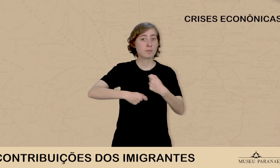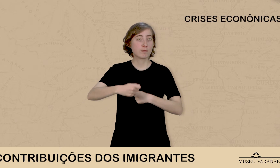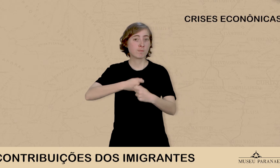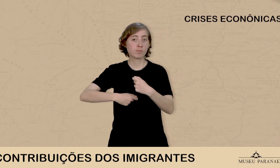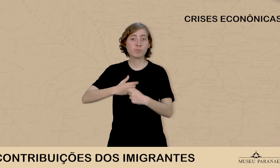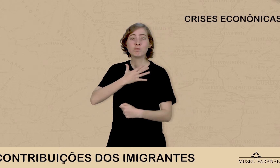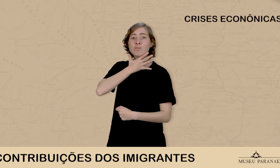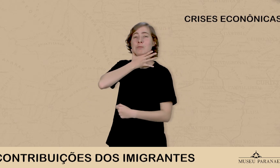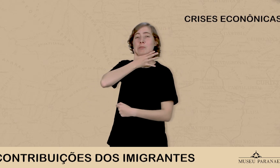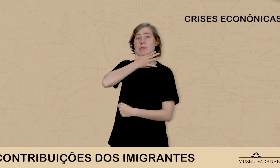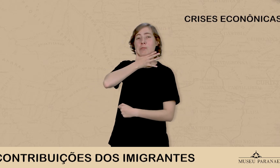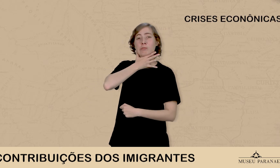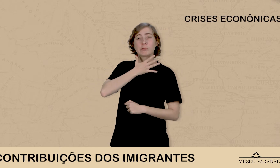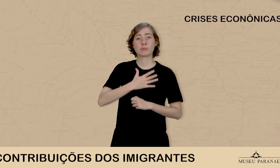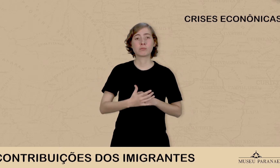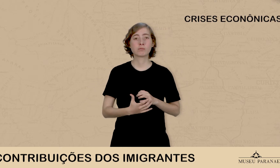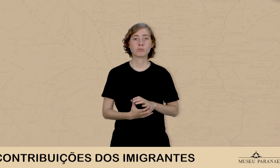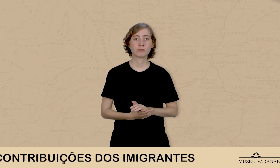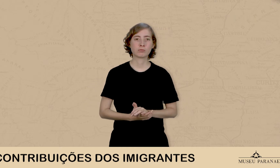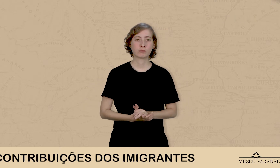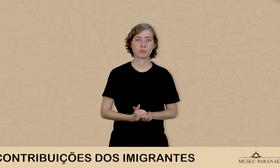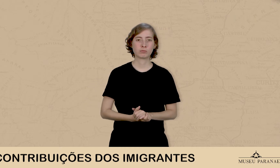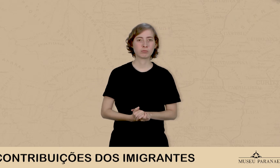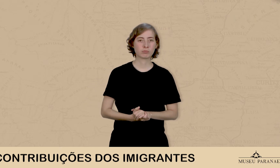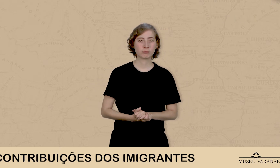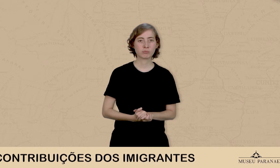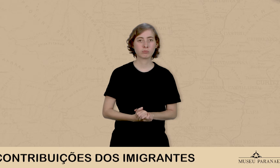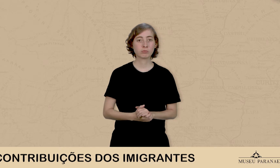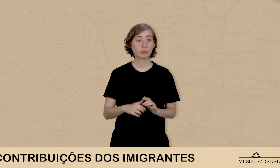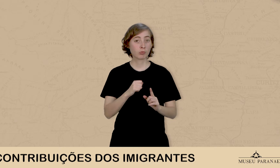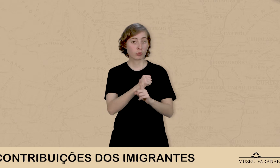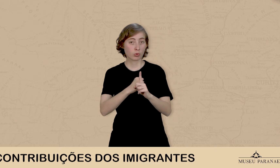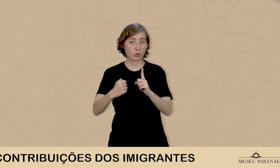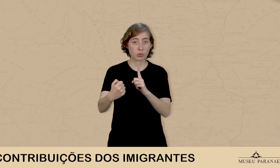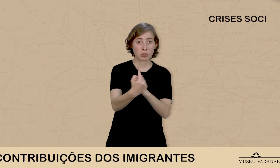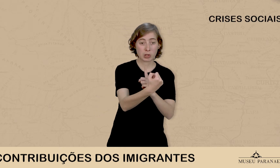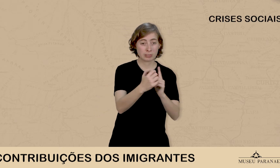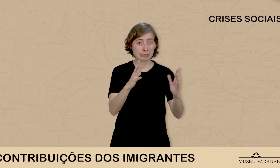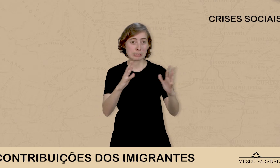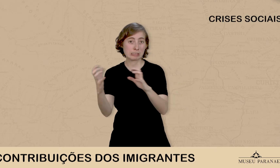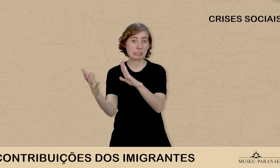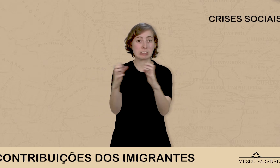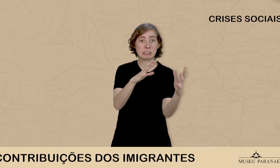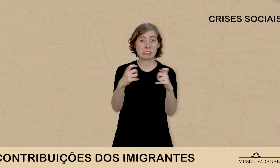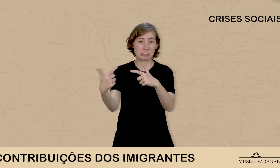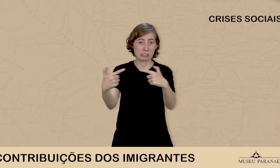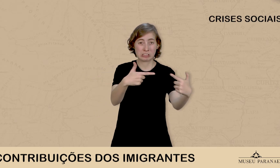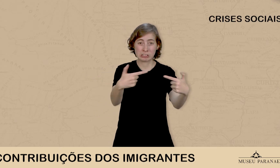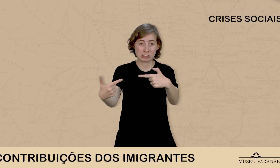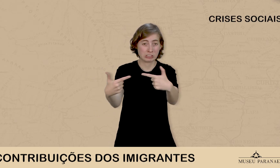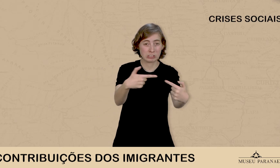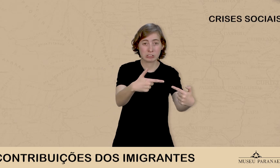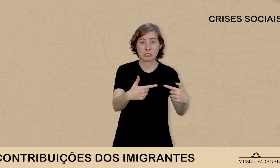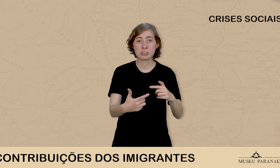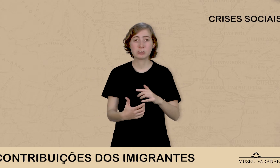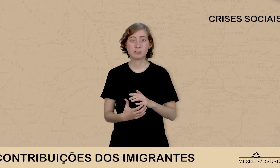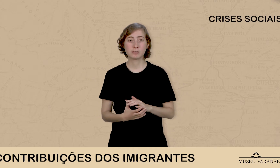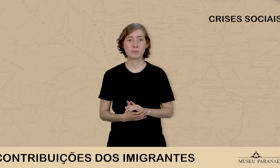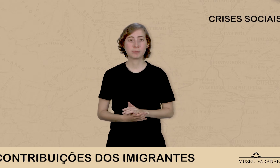graves crises econômicas, crises sociais, com conflitos